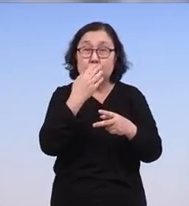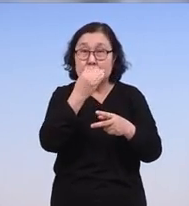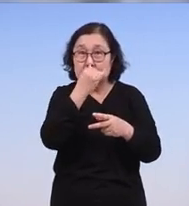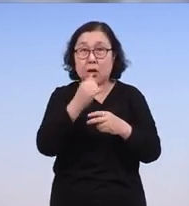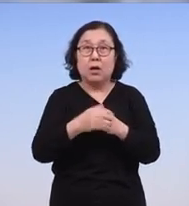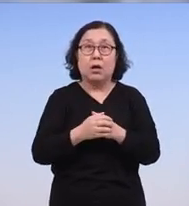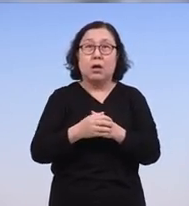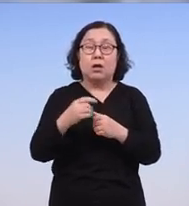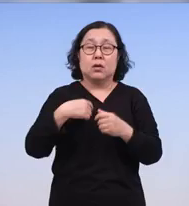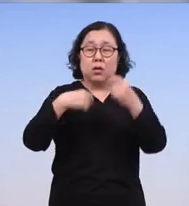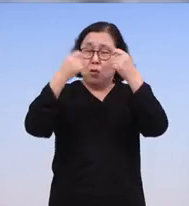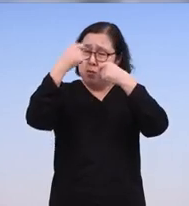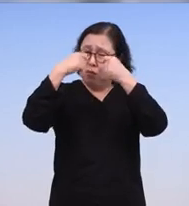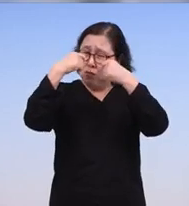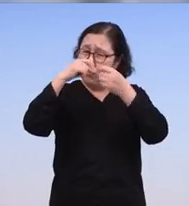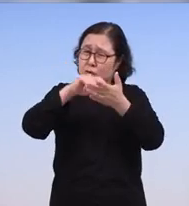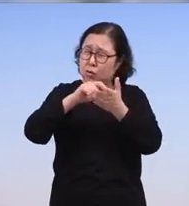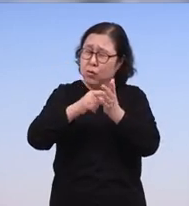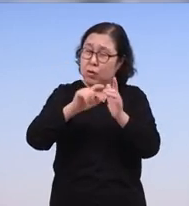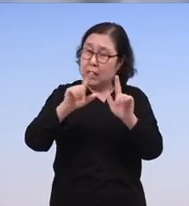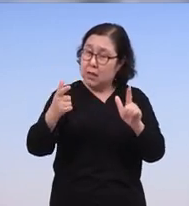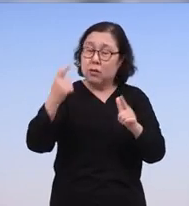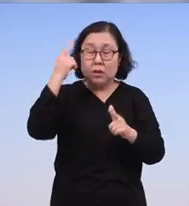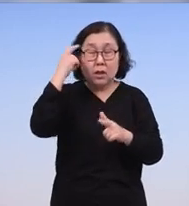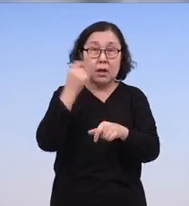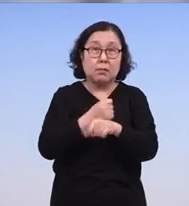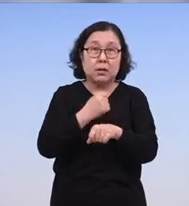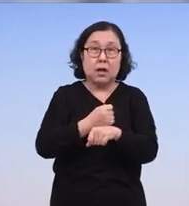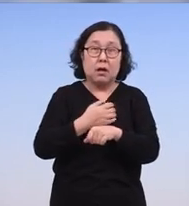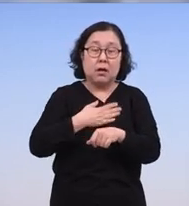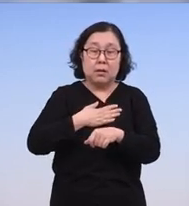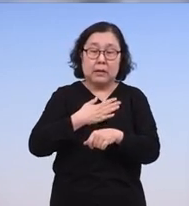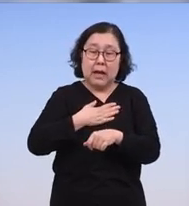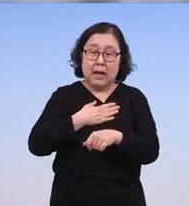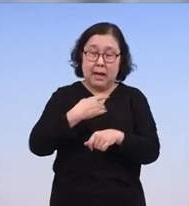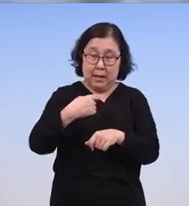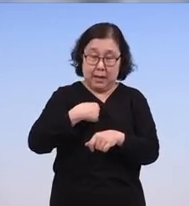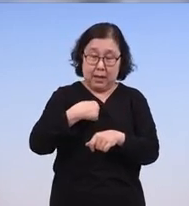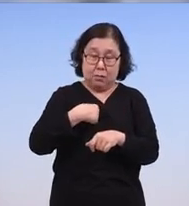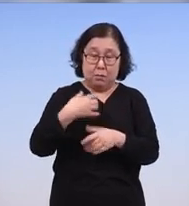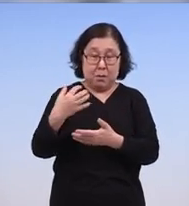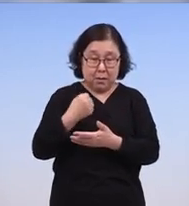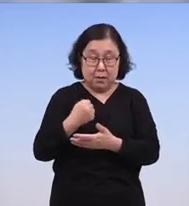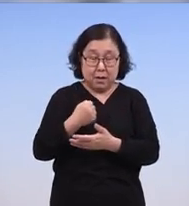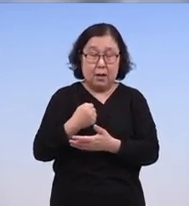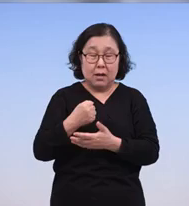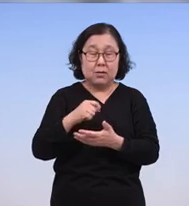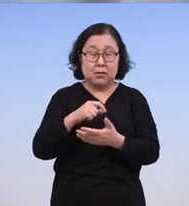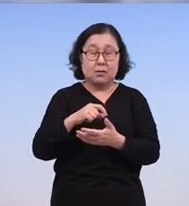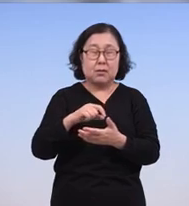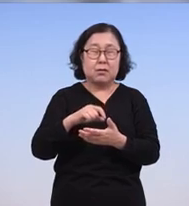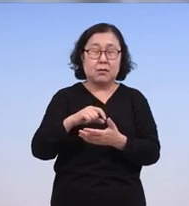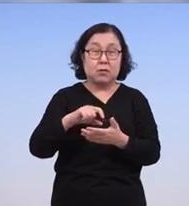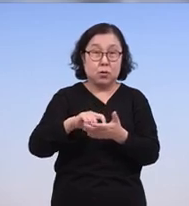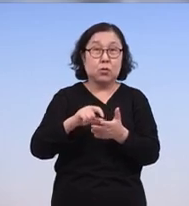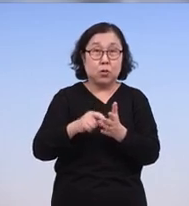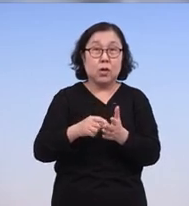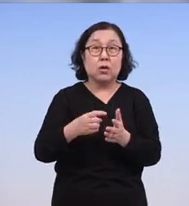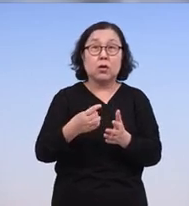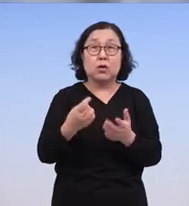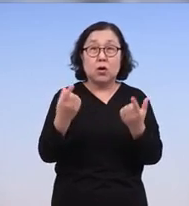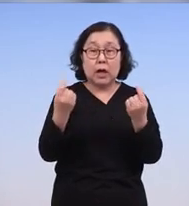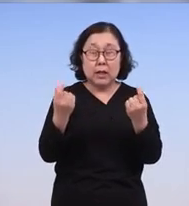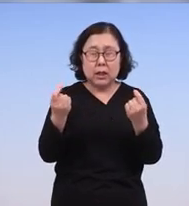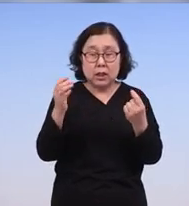되세요? 그렇게 펑펑 울 거리는 아닌 것 같은데요. 나한테도 왔네. 그 정도 해야 될 것 같은데